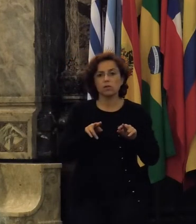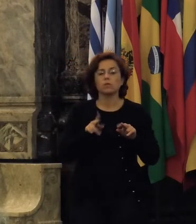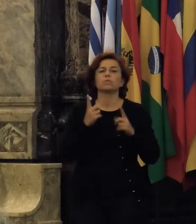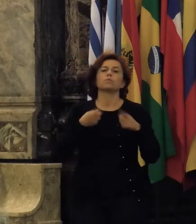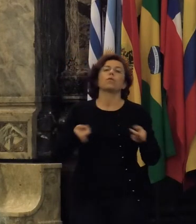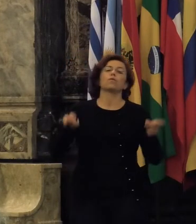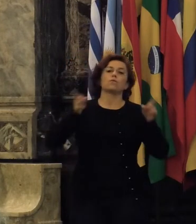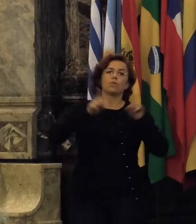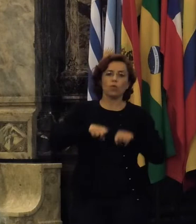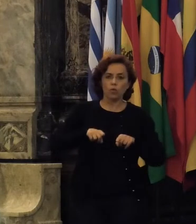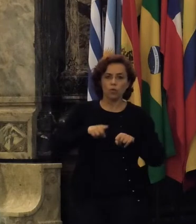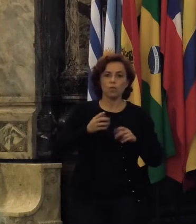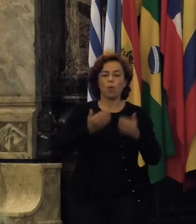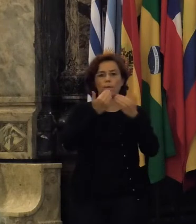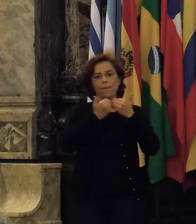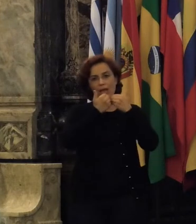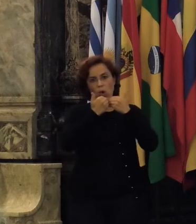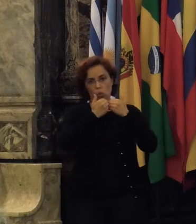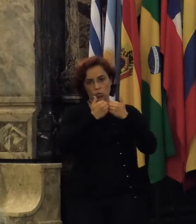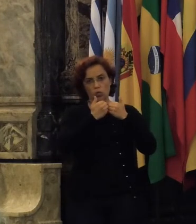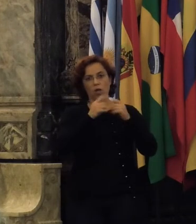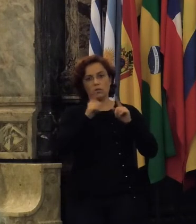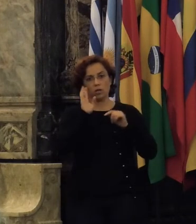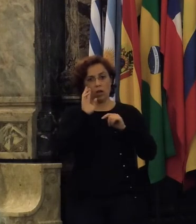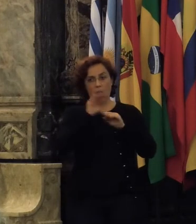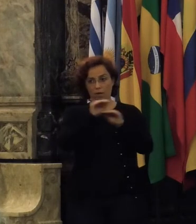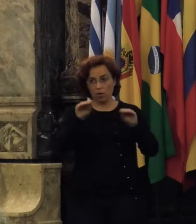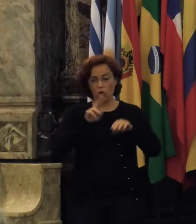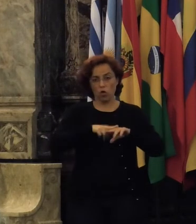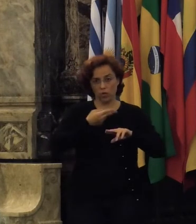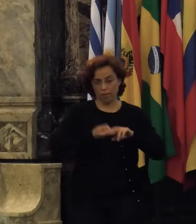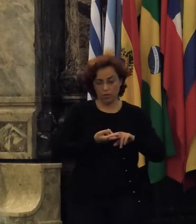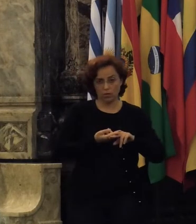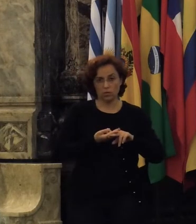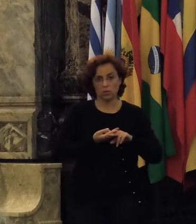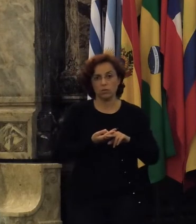Volvemos entonces a las preguntas iniciales, que se las recuerdo para que vayamos siguiendo.